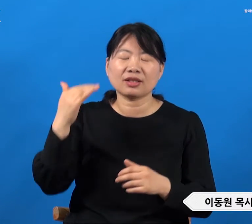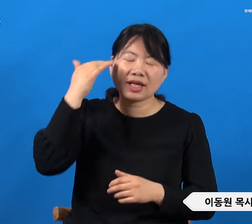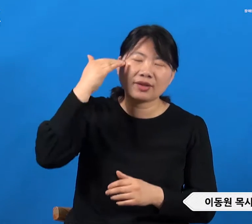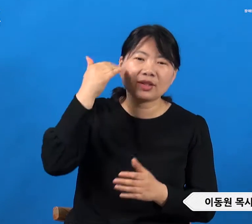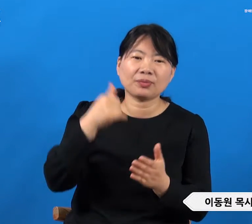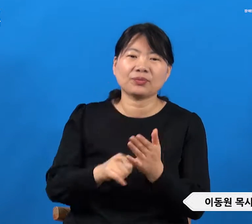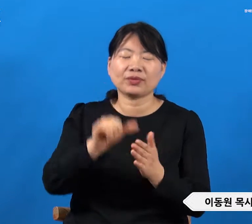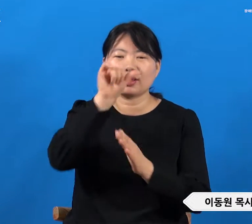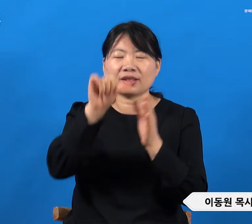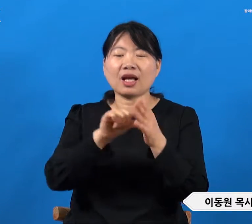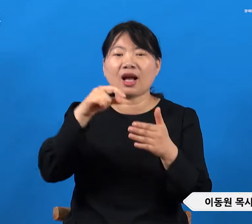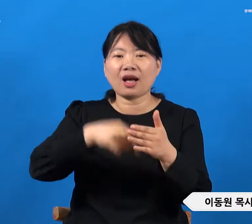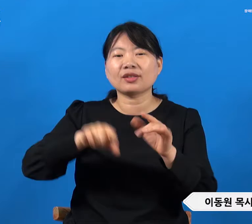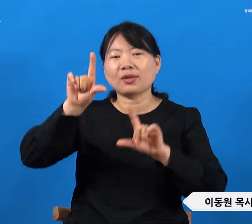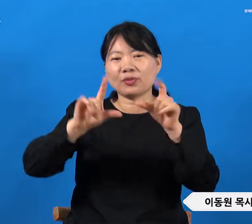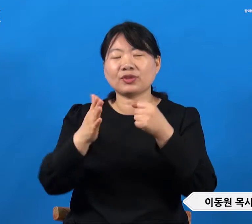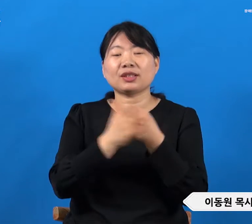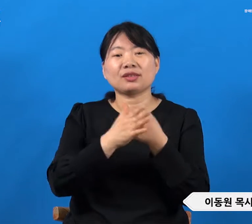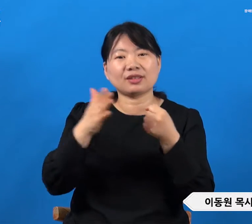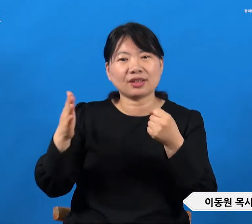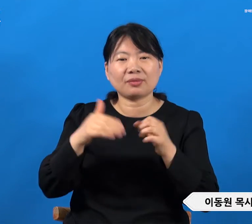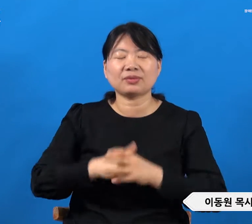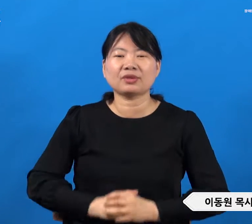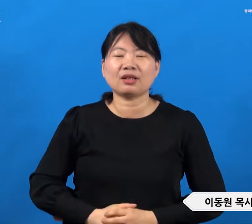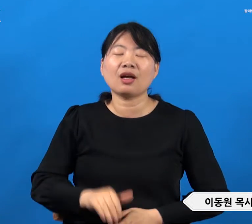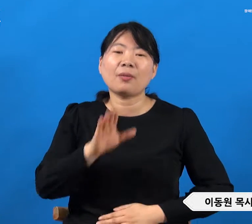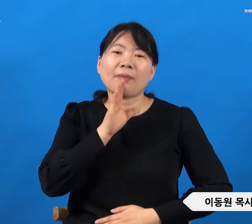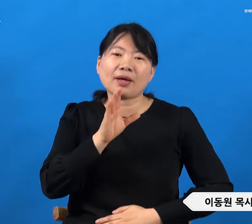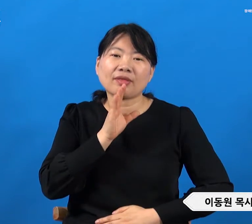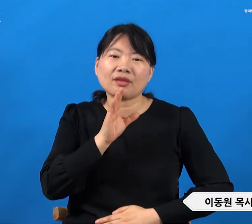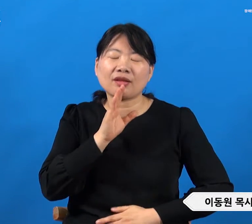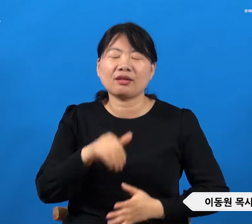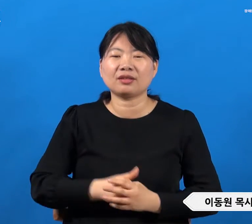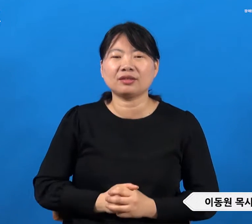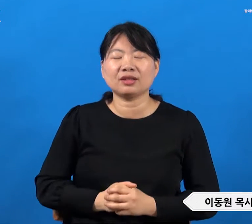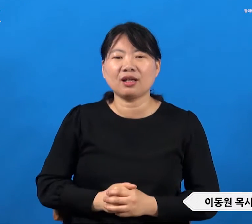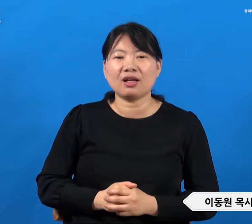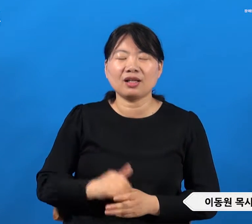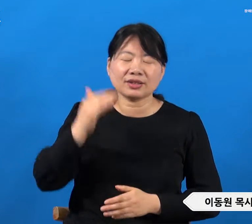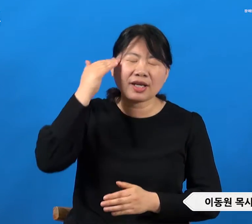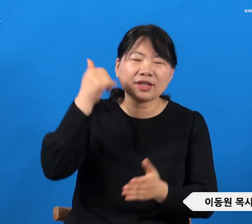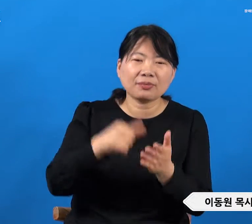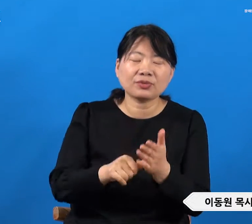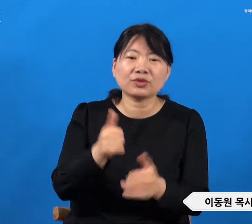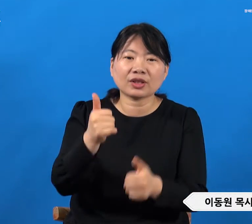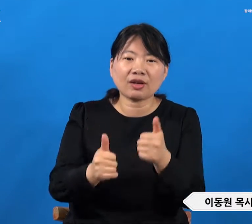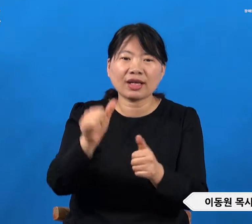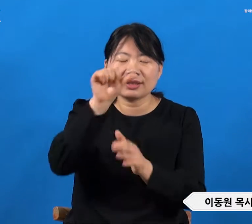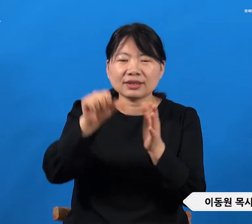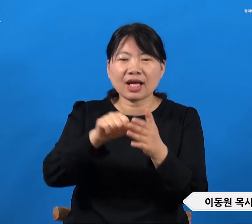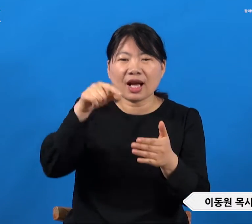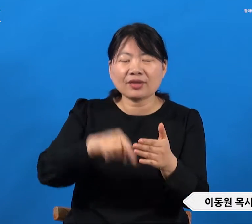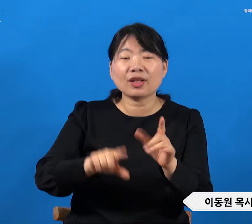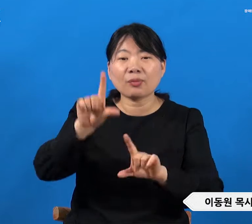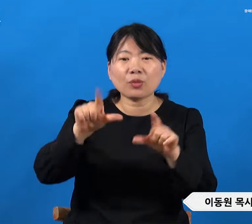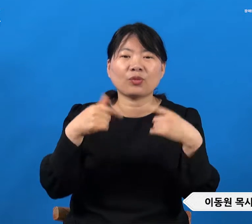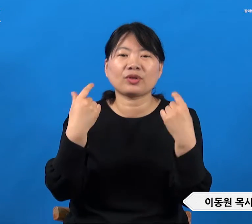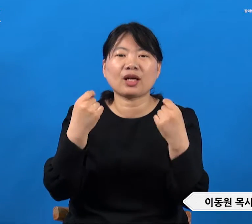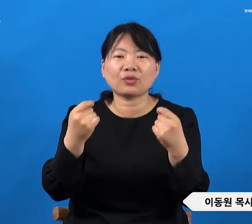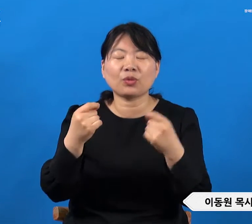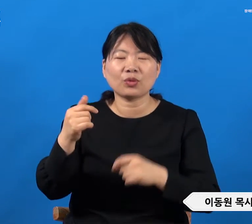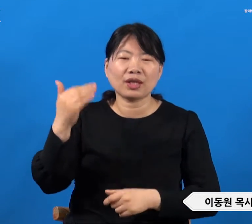바로 인생의 모습입니다. 그렇습니다. 장애물 경기는 바로 인생의